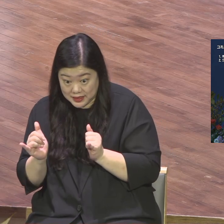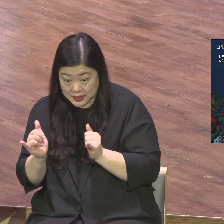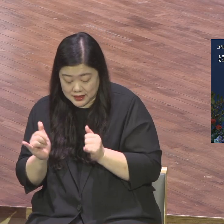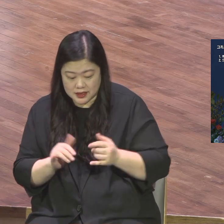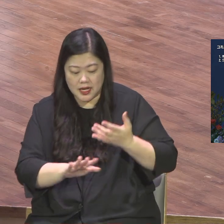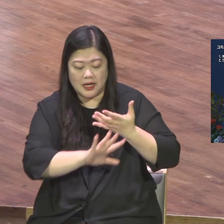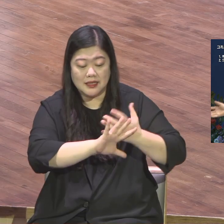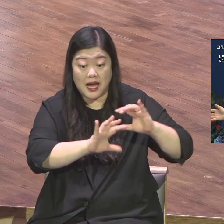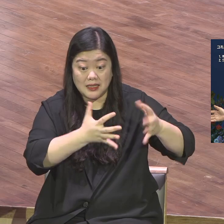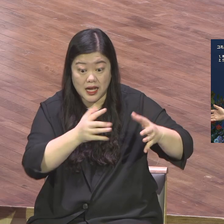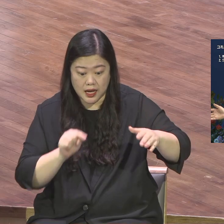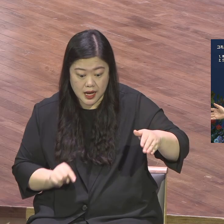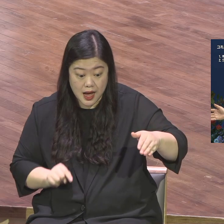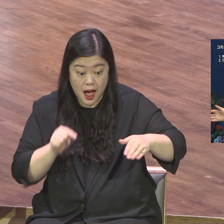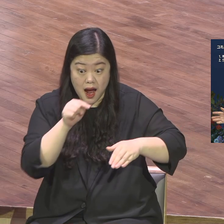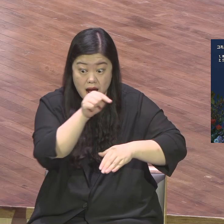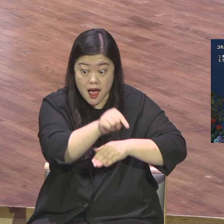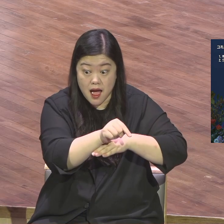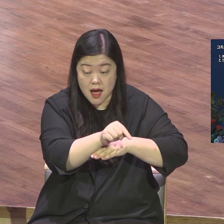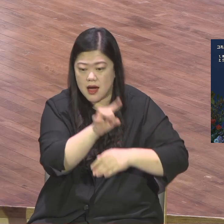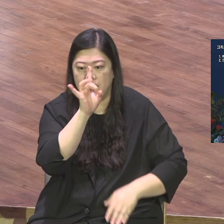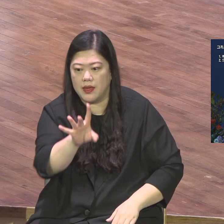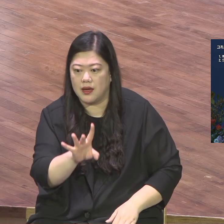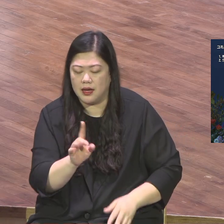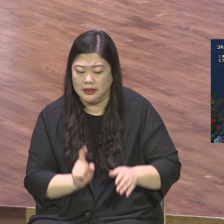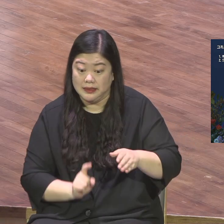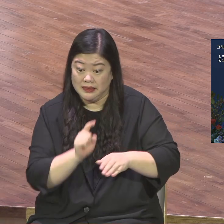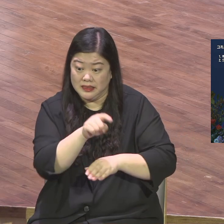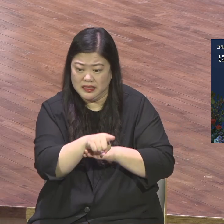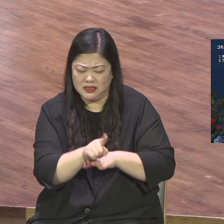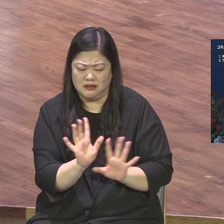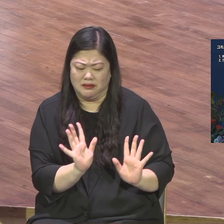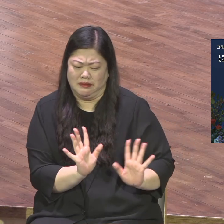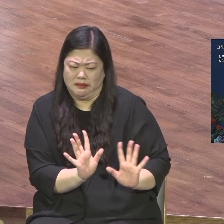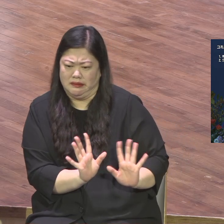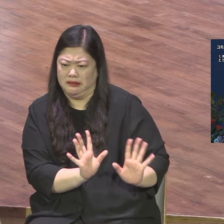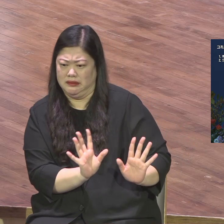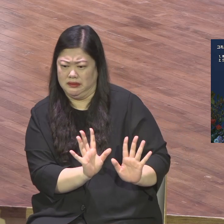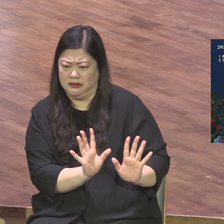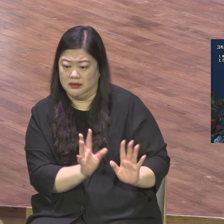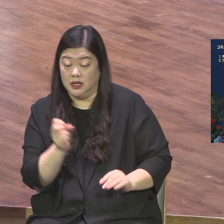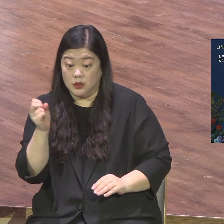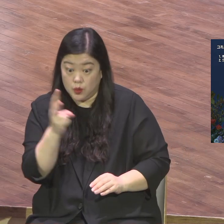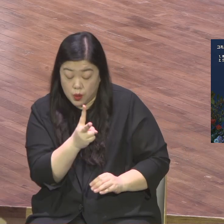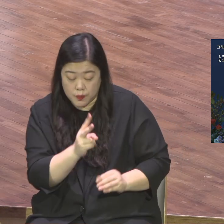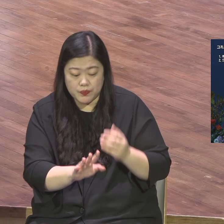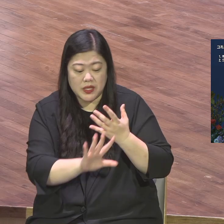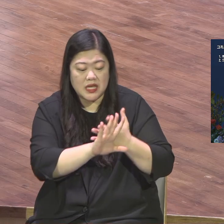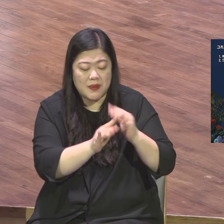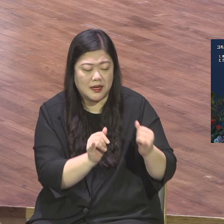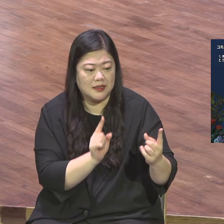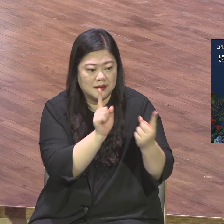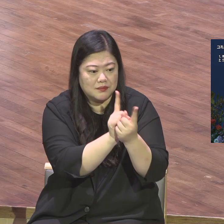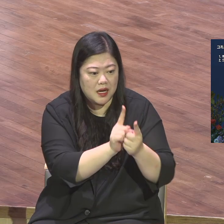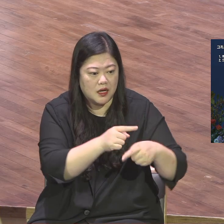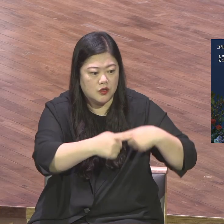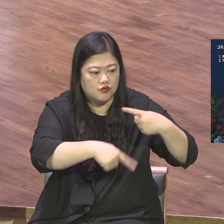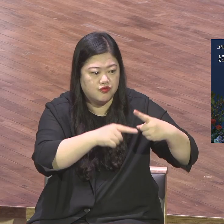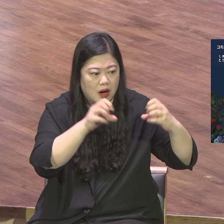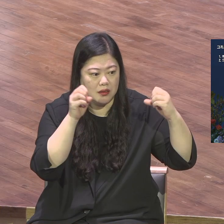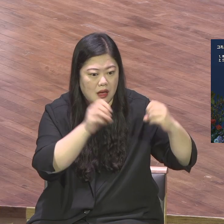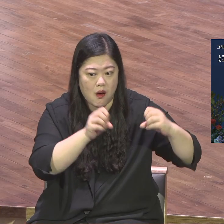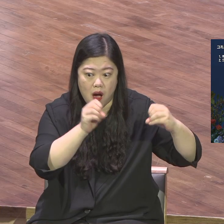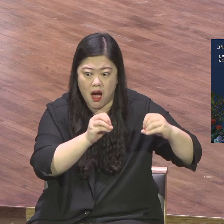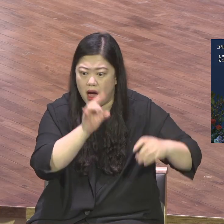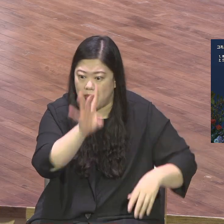바울에게는 뭐 죽일 놈들밖에 없었어요. 참 위험했습니다. 그런데 이걸 복음을 이방인들 다 우상 다 가지고 자기 신들